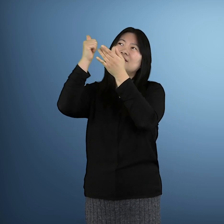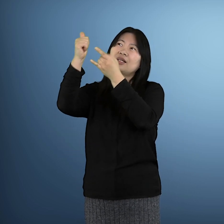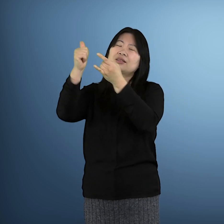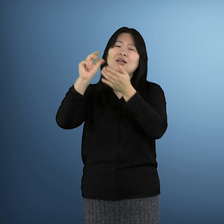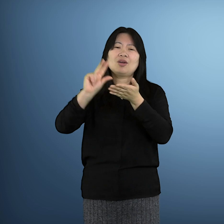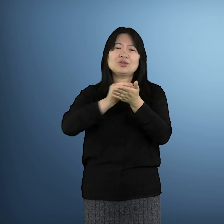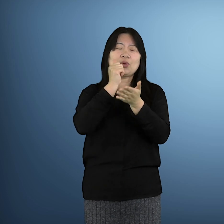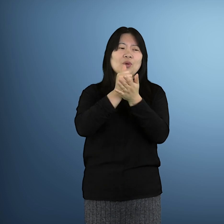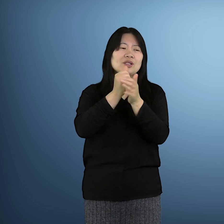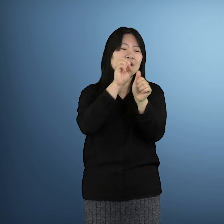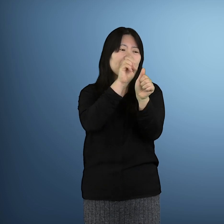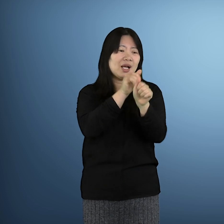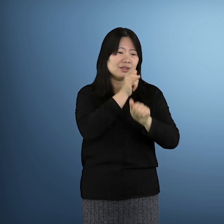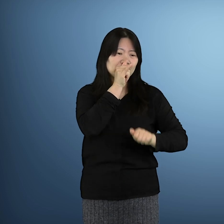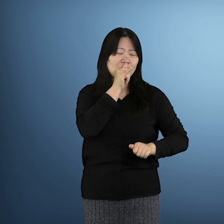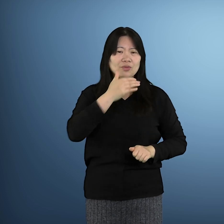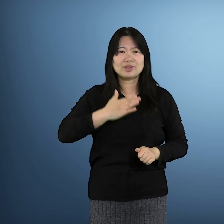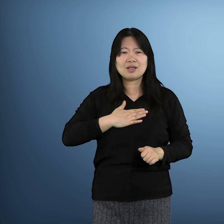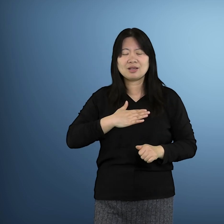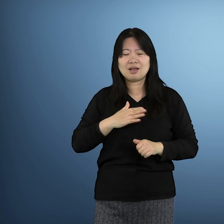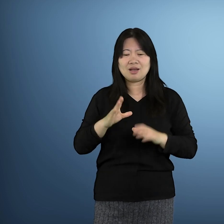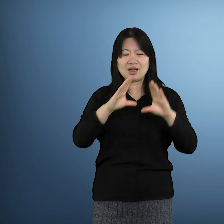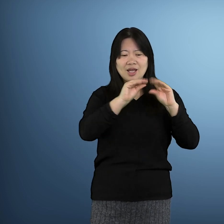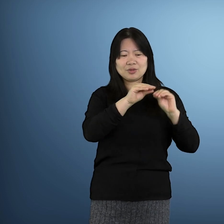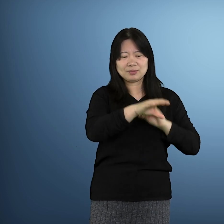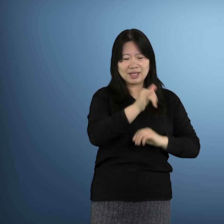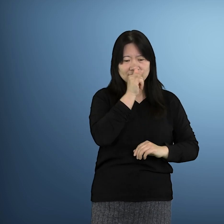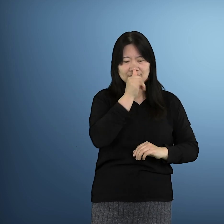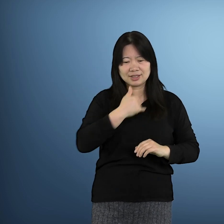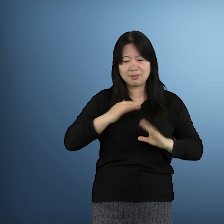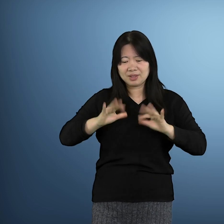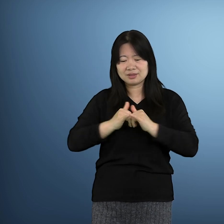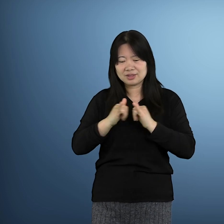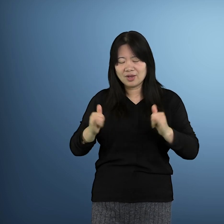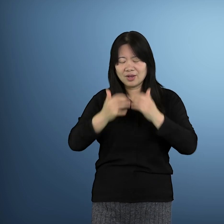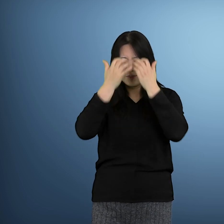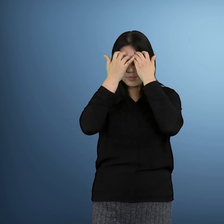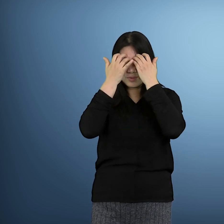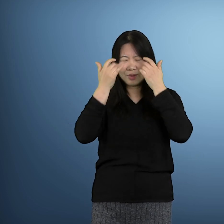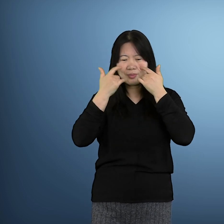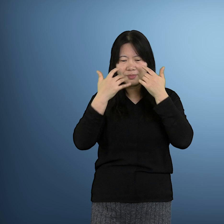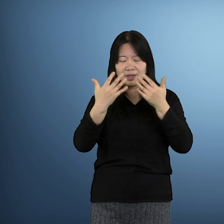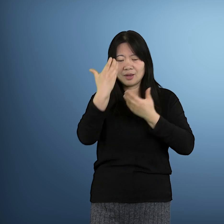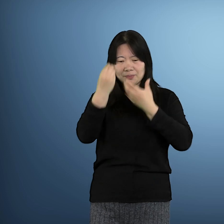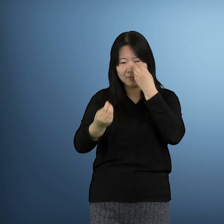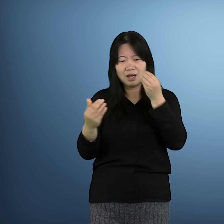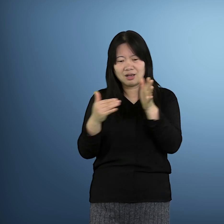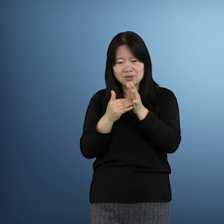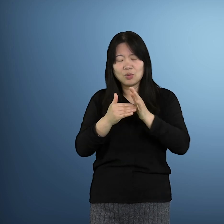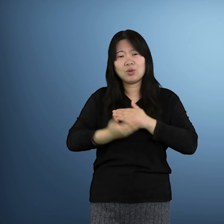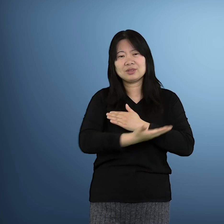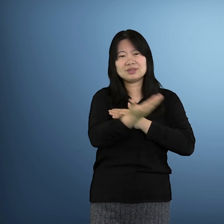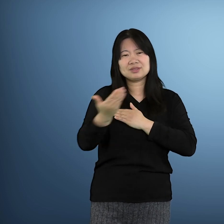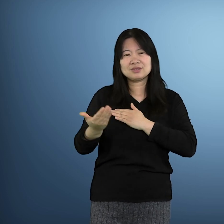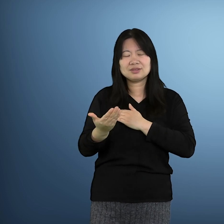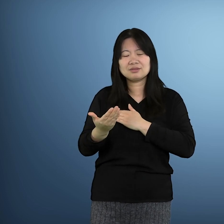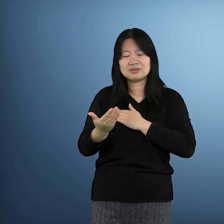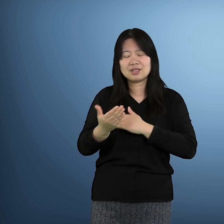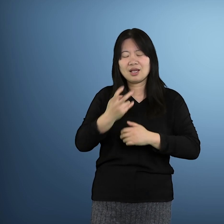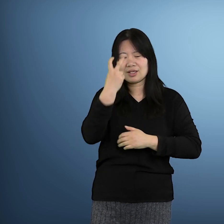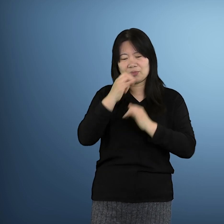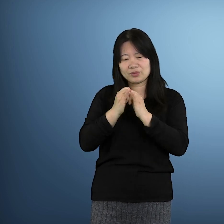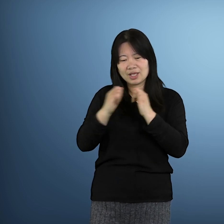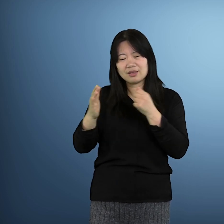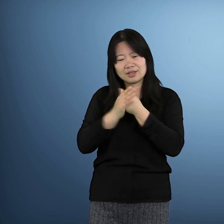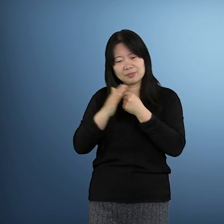여호와께서 이르시되 내가 애굽에 있는 내 백성의 고통을 분명히 보고 그들의